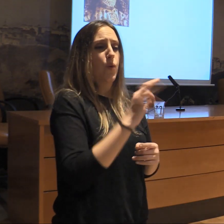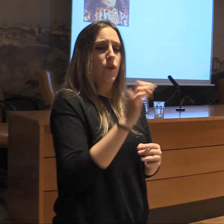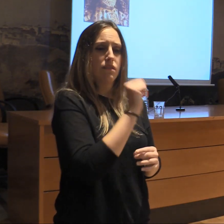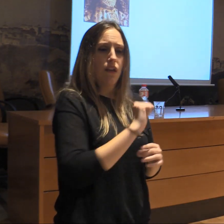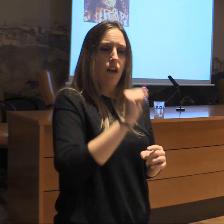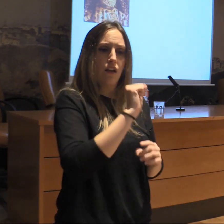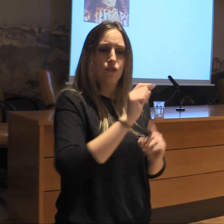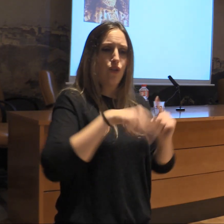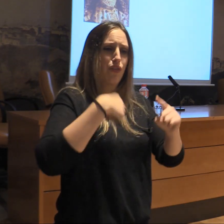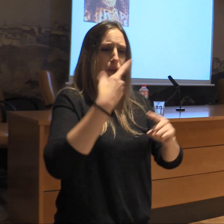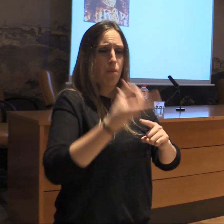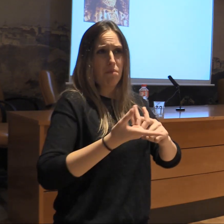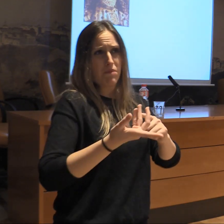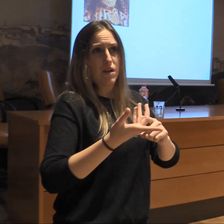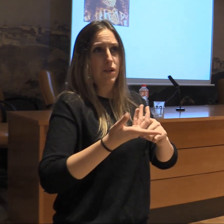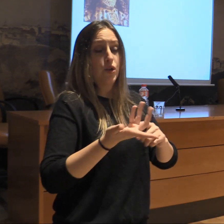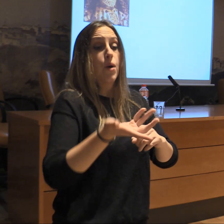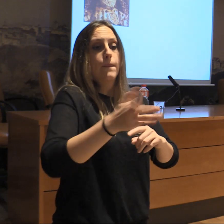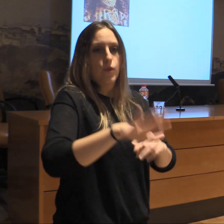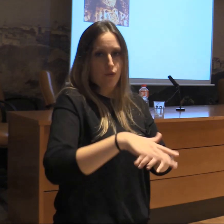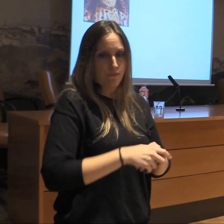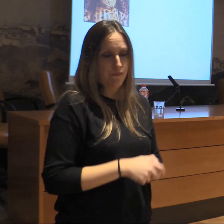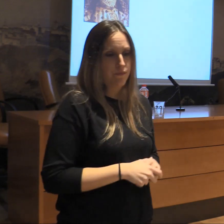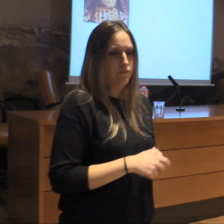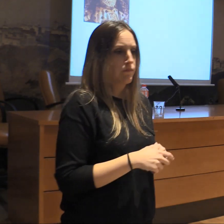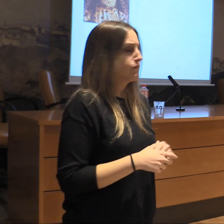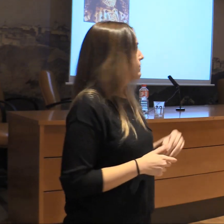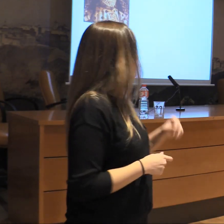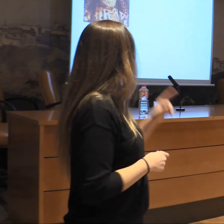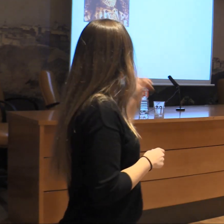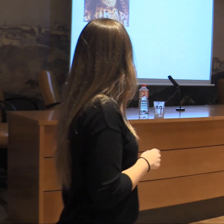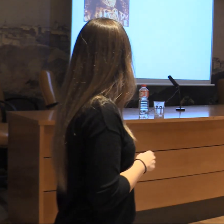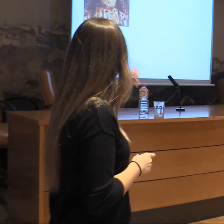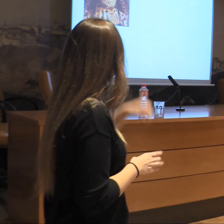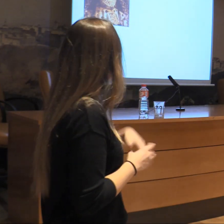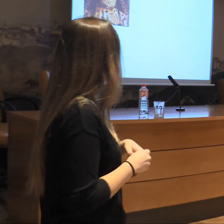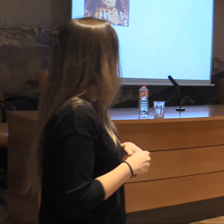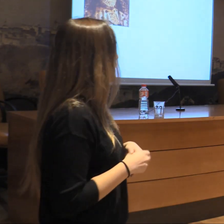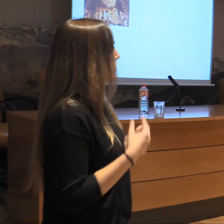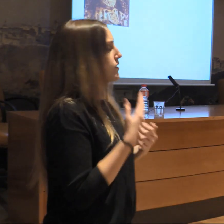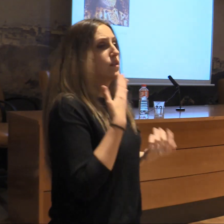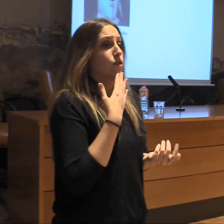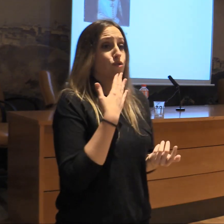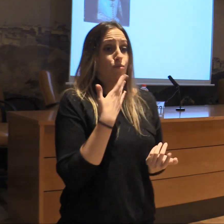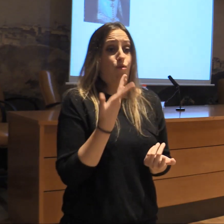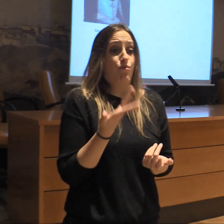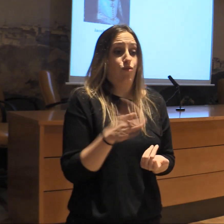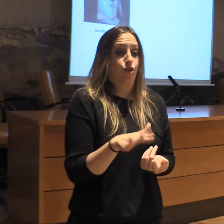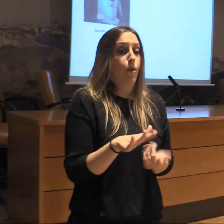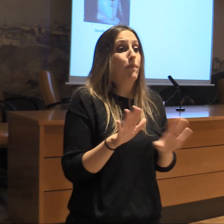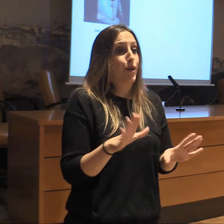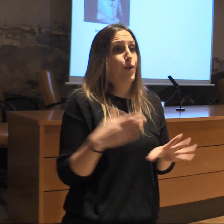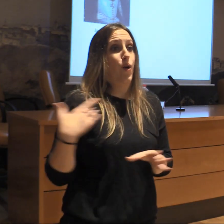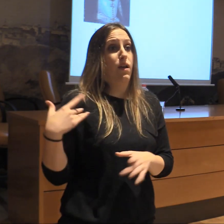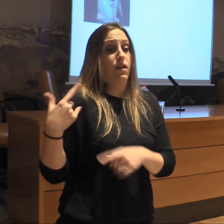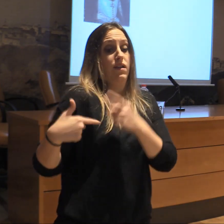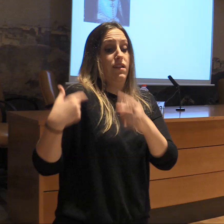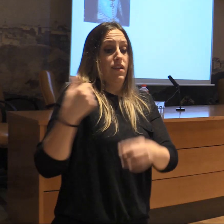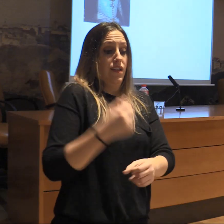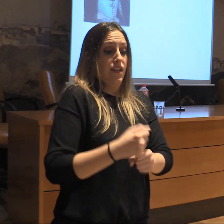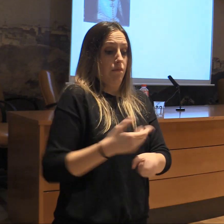año 1603, aquí hay una de sus últimas imágenes, y como murió sin herencia, sin